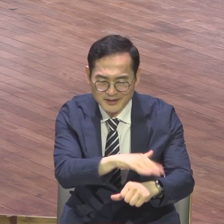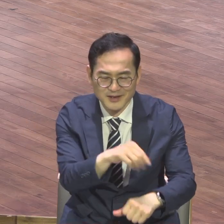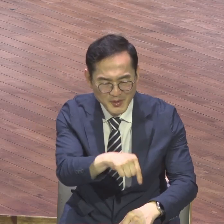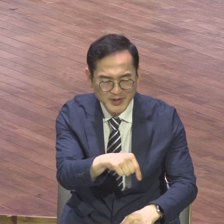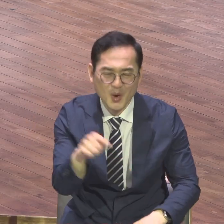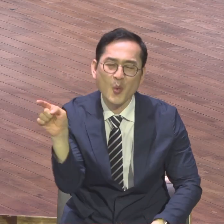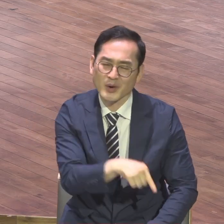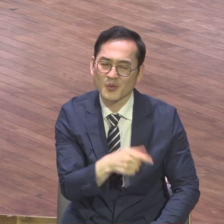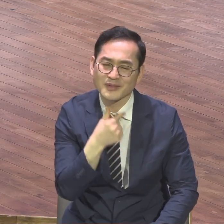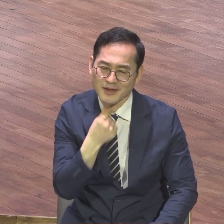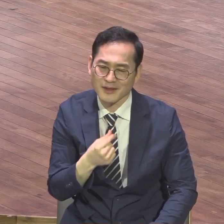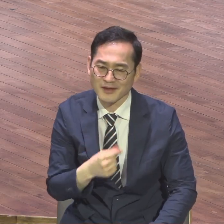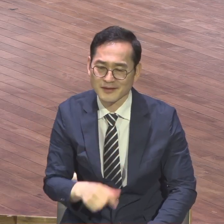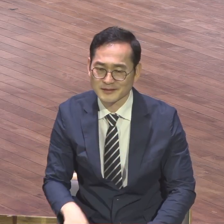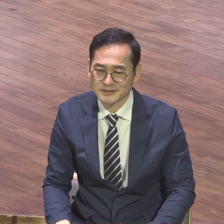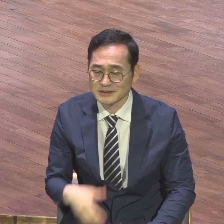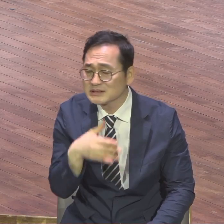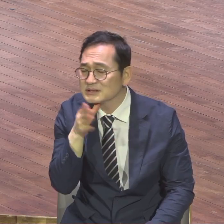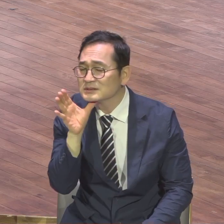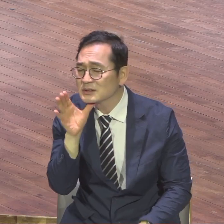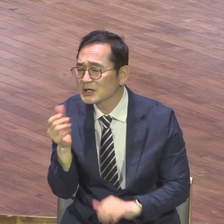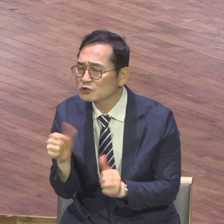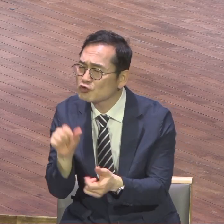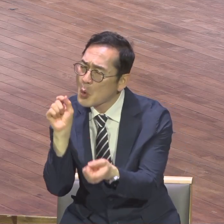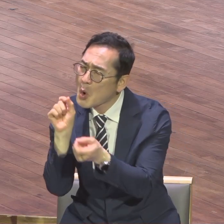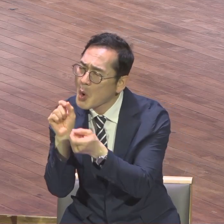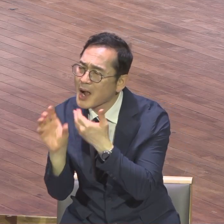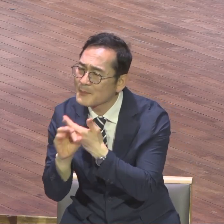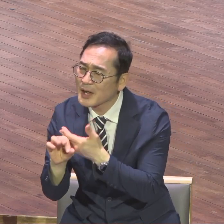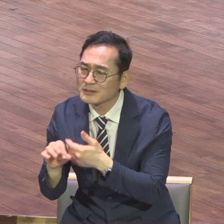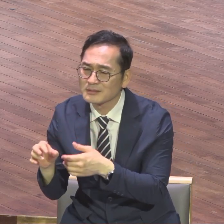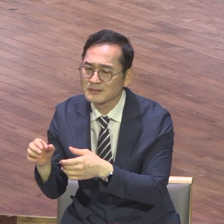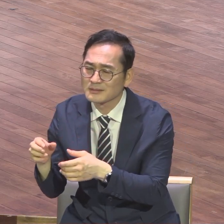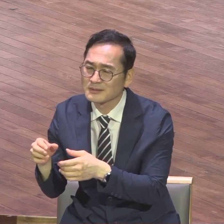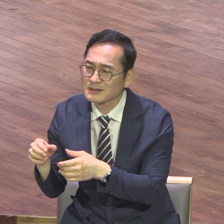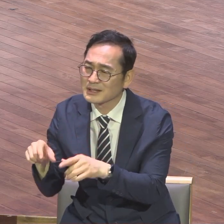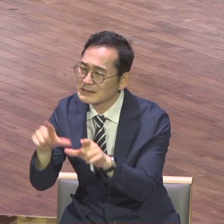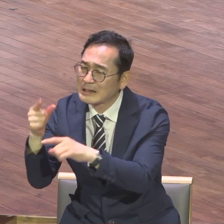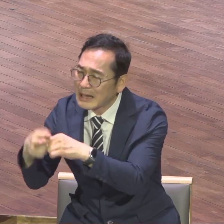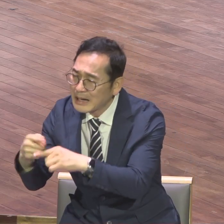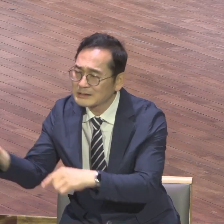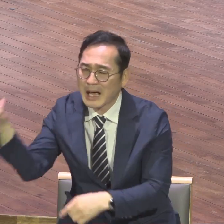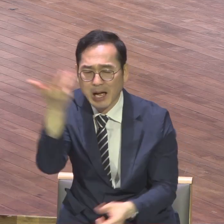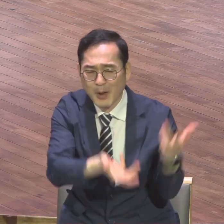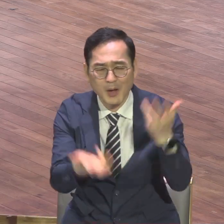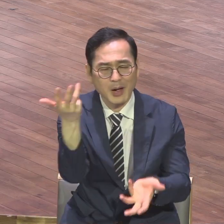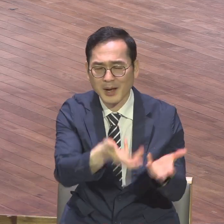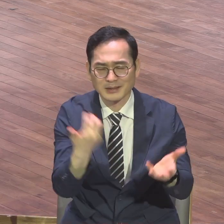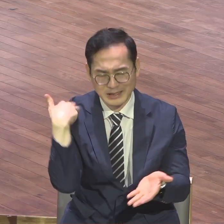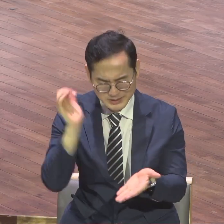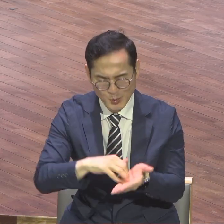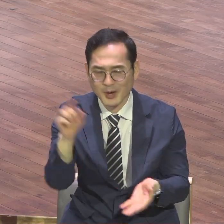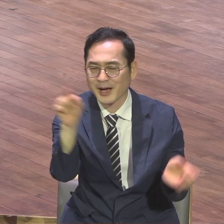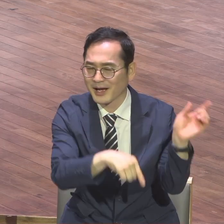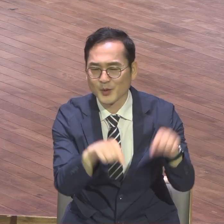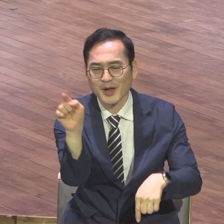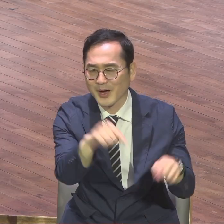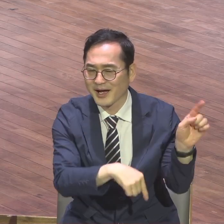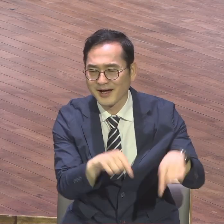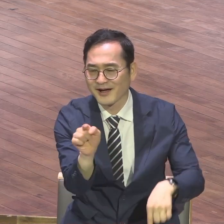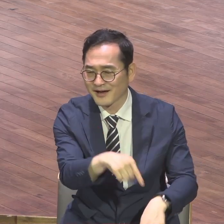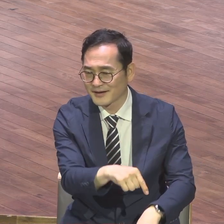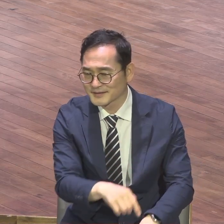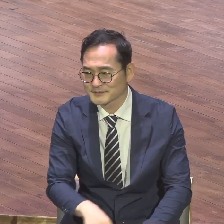가지고 모두 다 늙으면 다 예루살렘으로 다른 나라 살다가 오는 거예요. 이 헬라파 사람